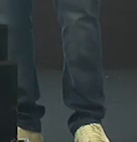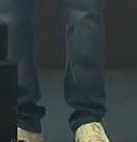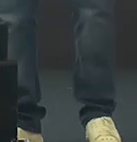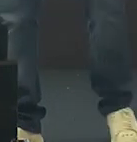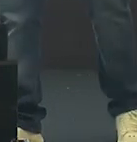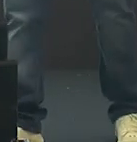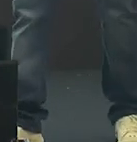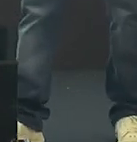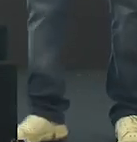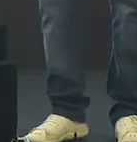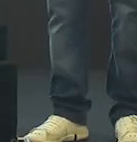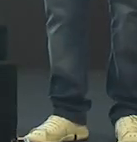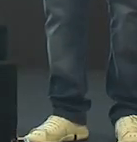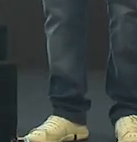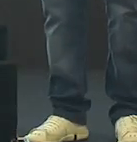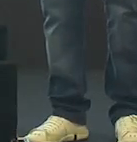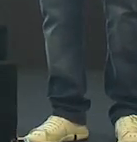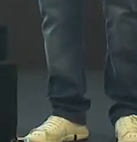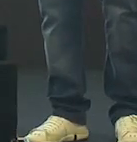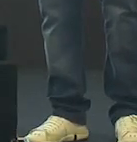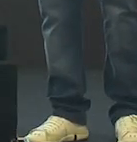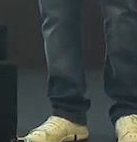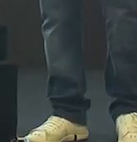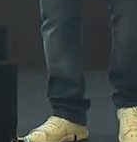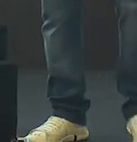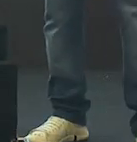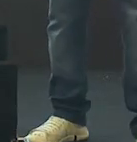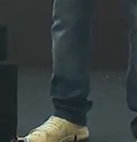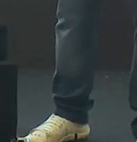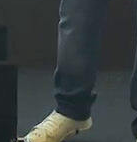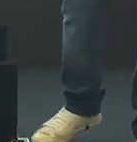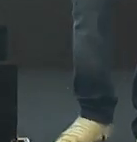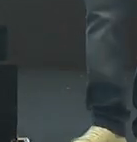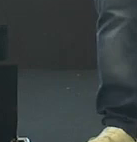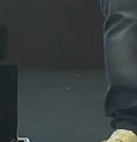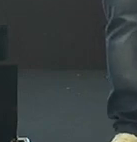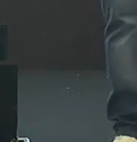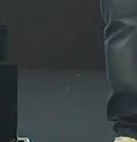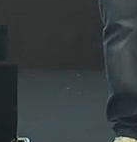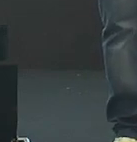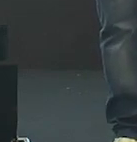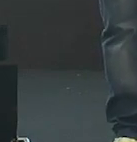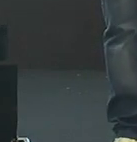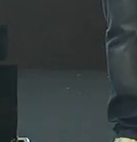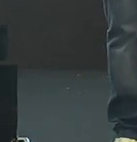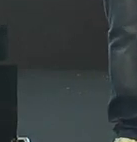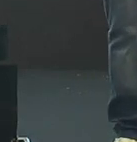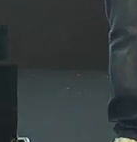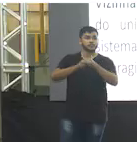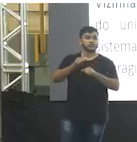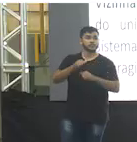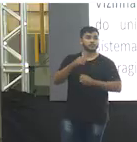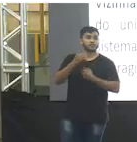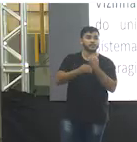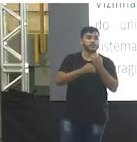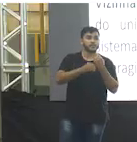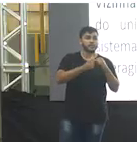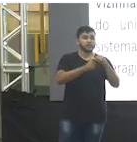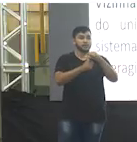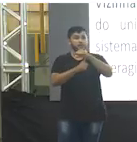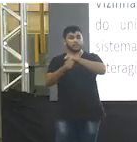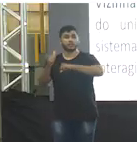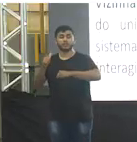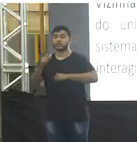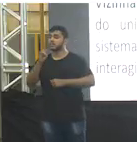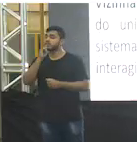da termoquímica, galera, a gente já faz o quê? A gente já observa essa transferência de energia. Só que nessa transferência de